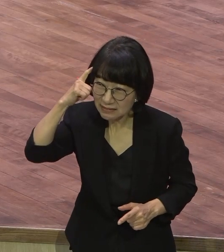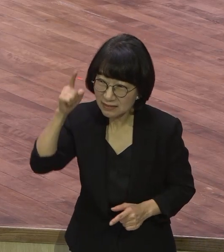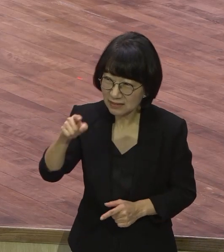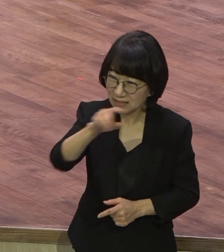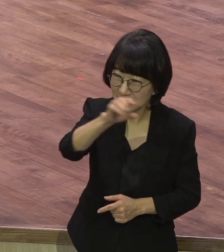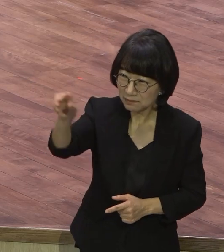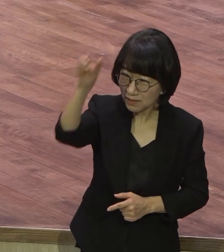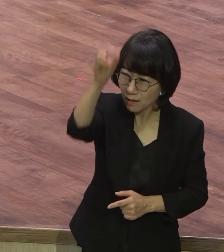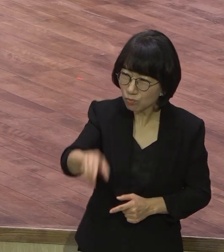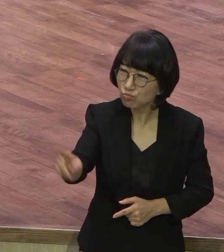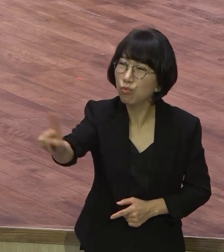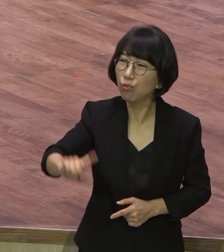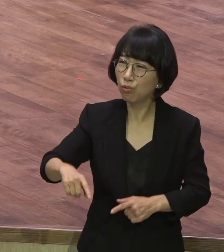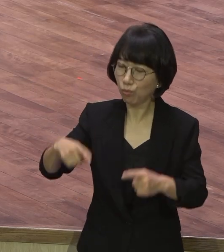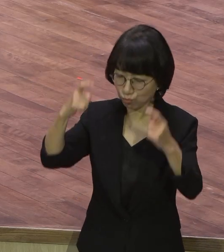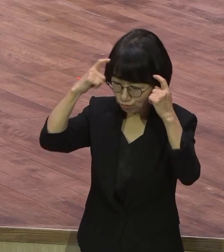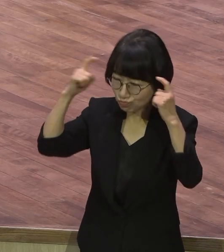거요.